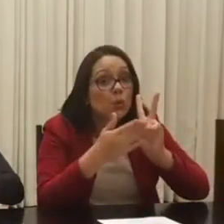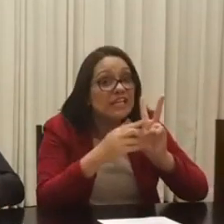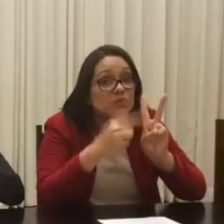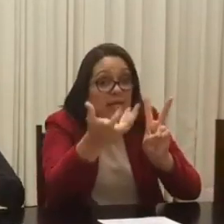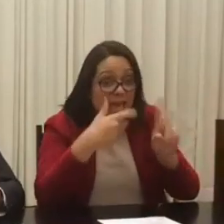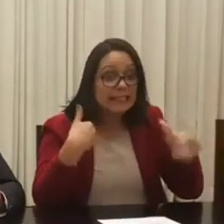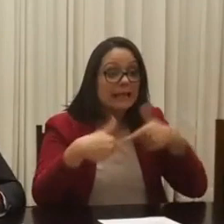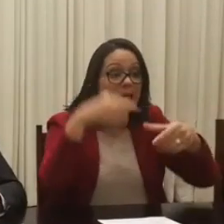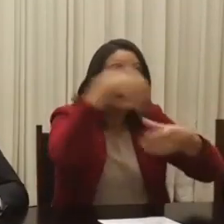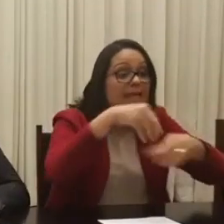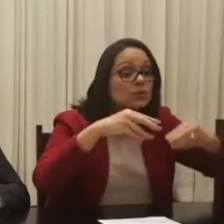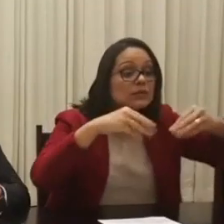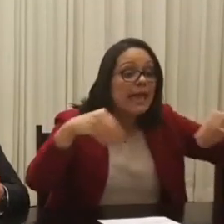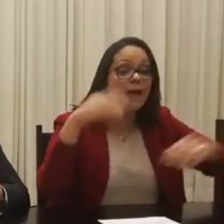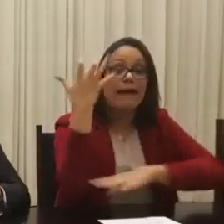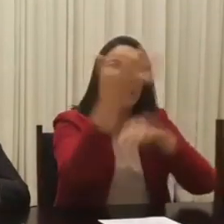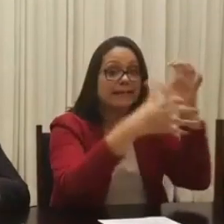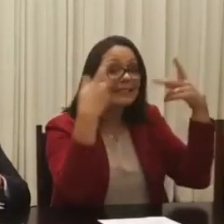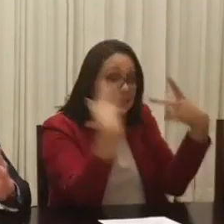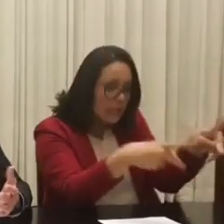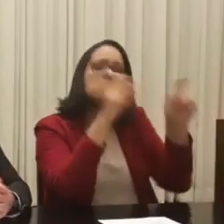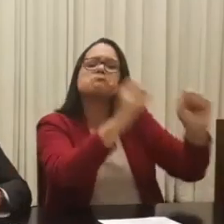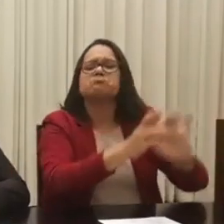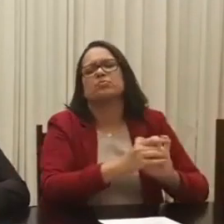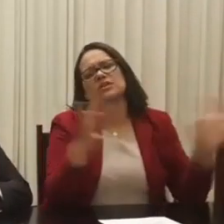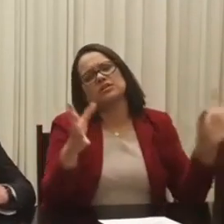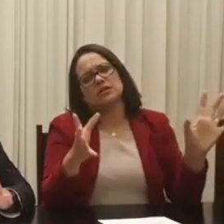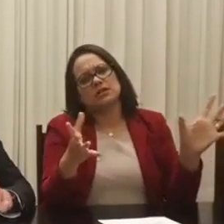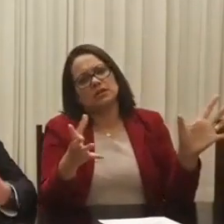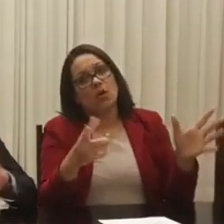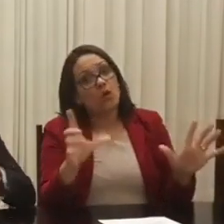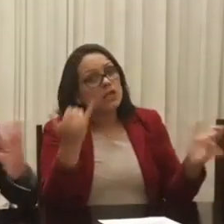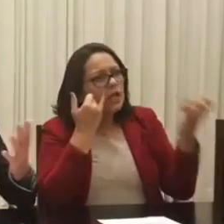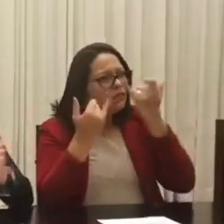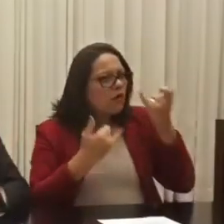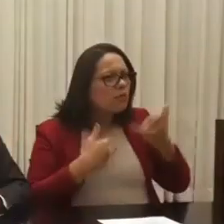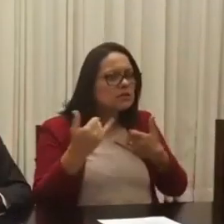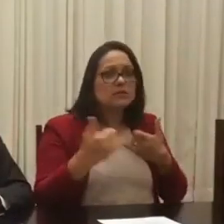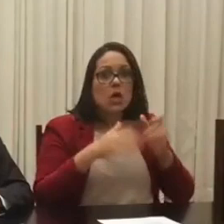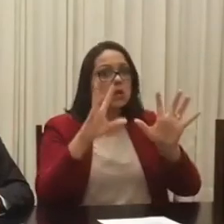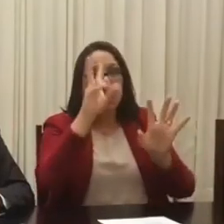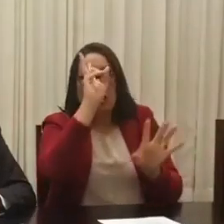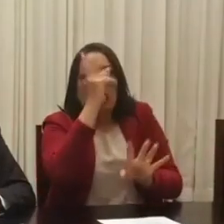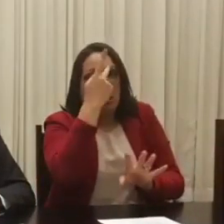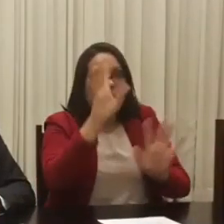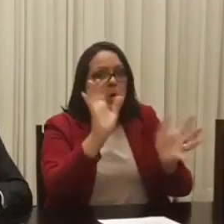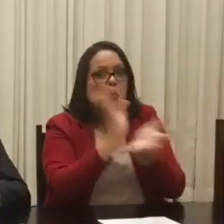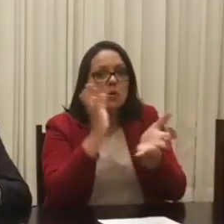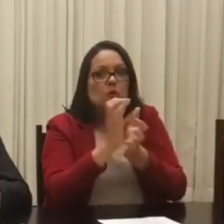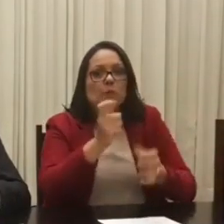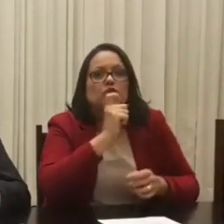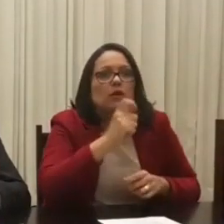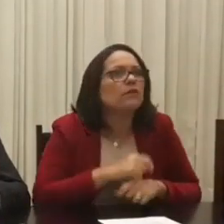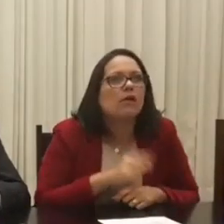garimpar na tua terra, que garimpe. Que hoje em dia, temos informações aqui, mas não quero polemizar, porque tudo é polêmica, né? Fica a pessoa da imprensa aí de